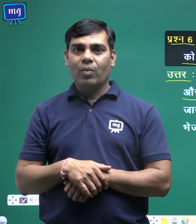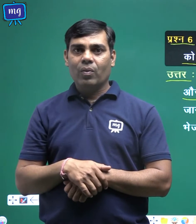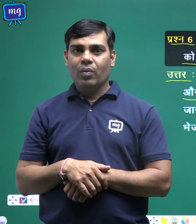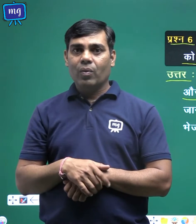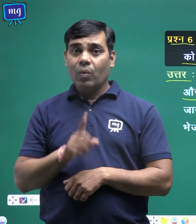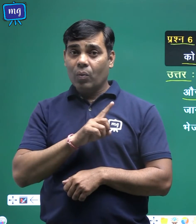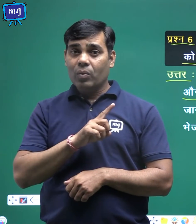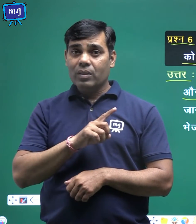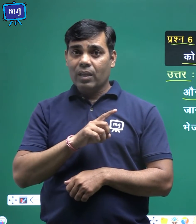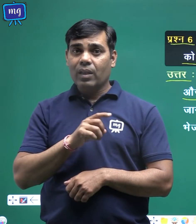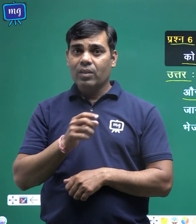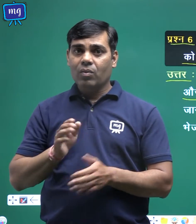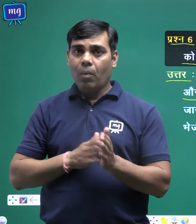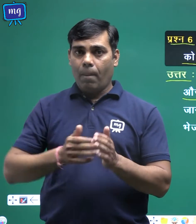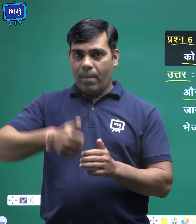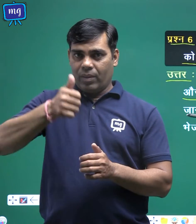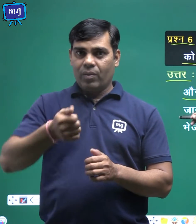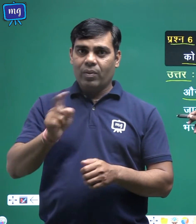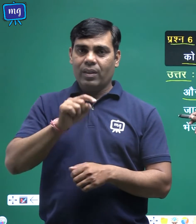उसके मंत्रियों की